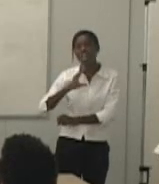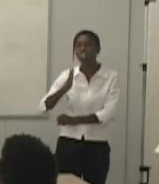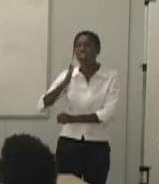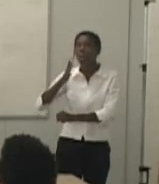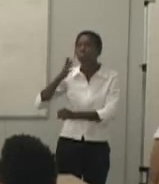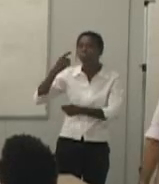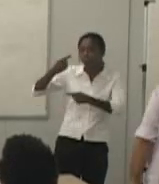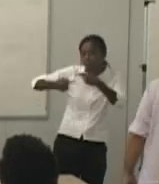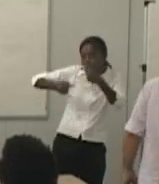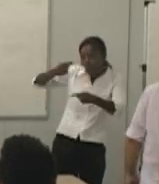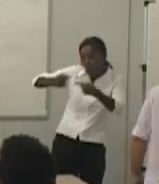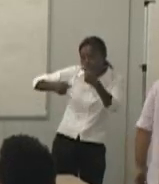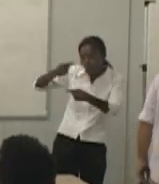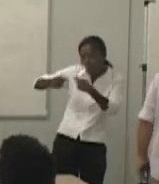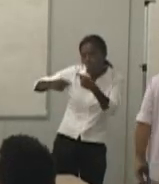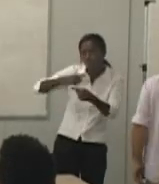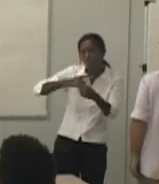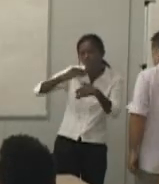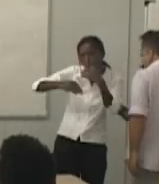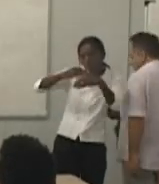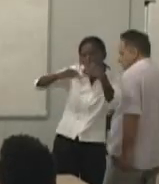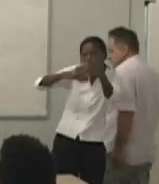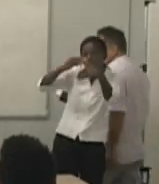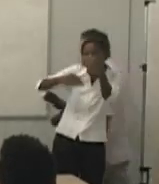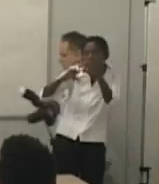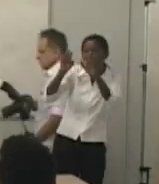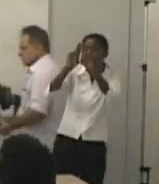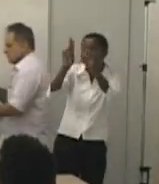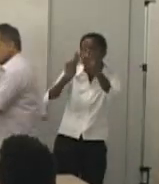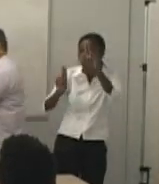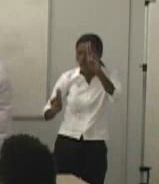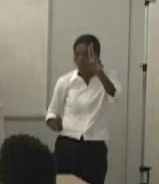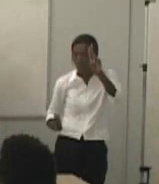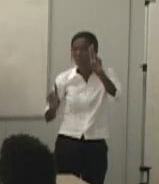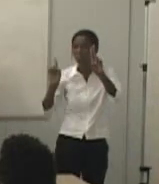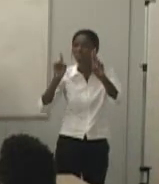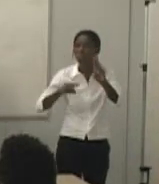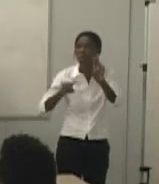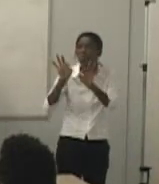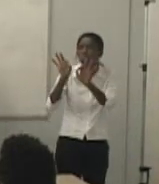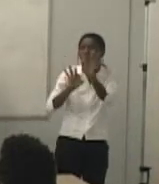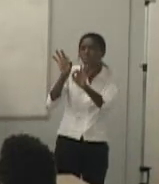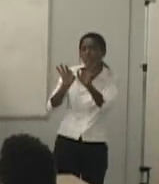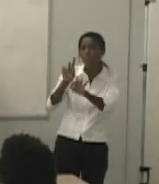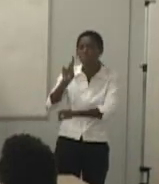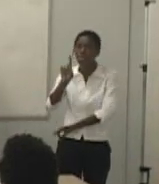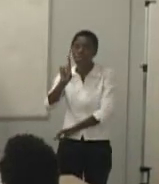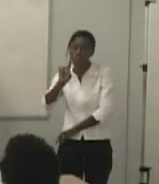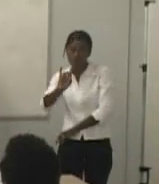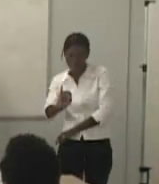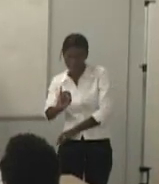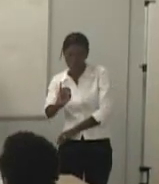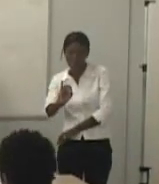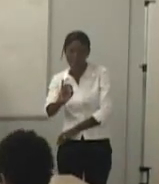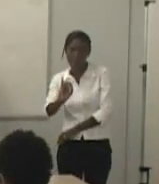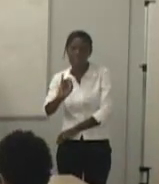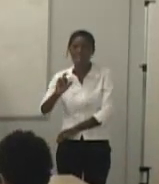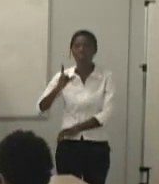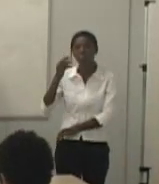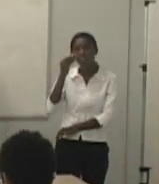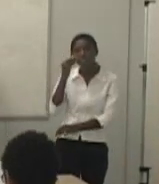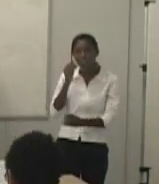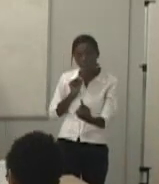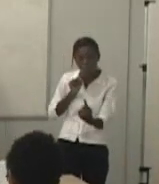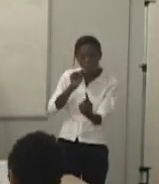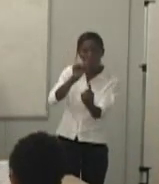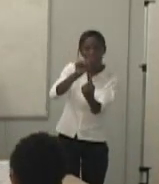o plano de desenvolvimento institucional da UFRJ que é o plano chamado PDI que é onde a gente determina metas